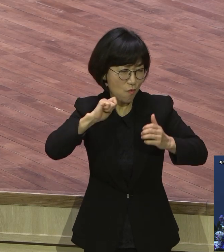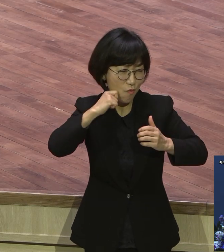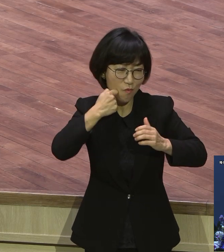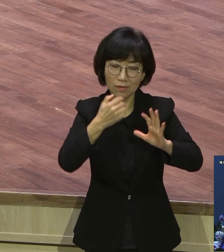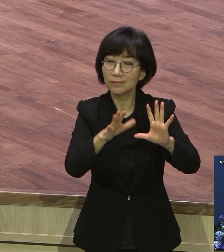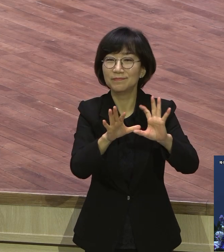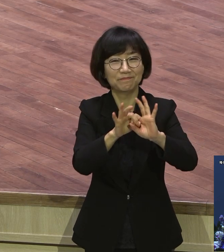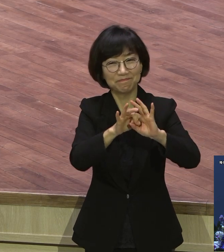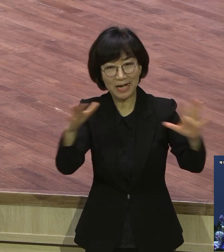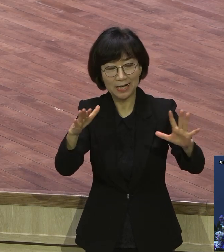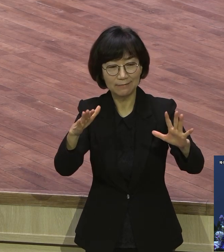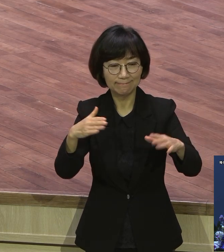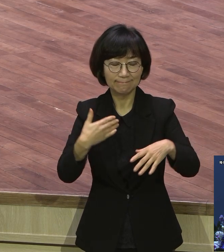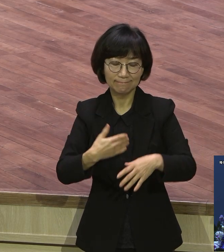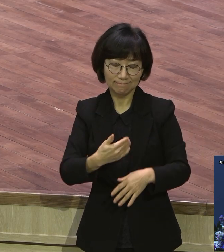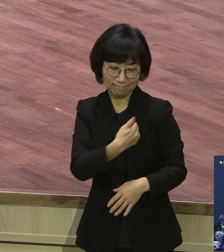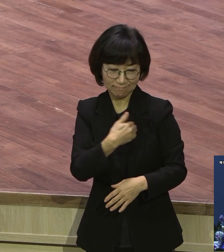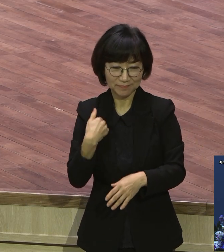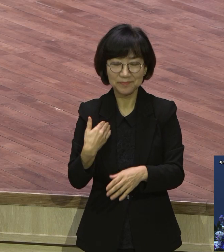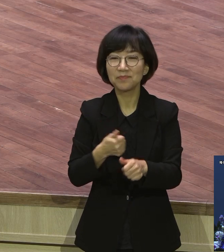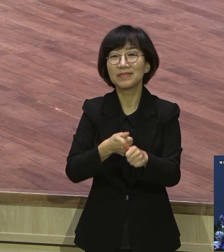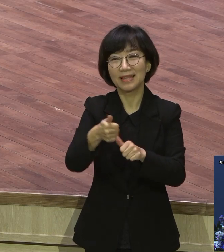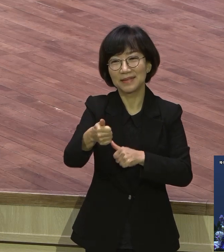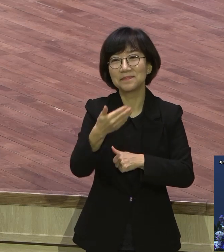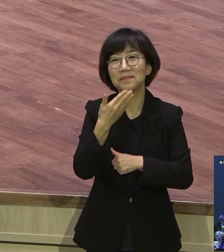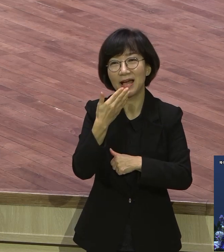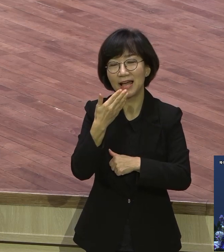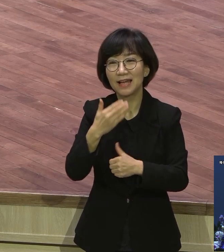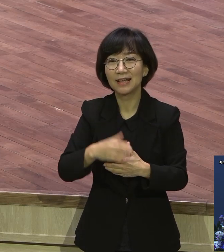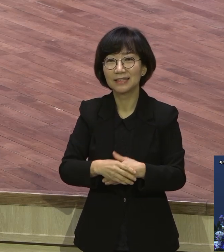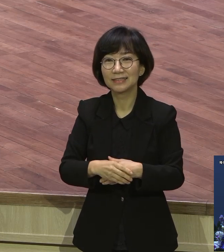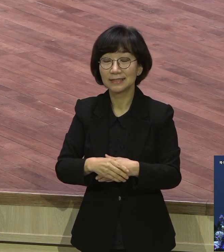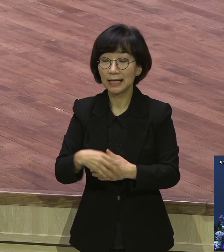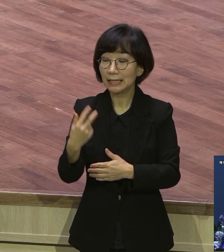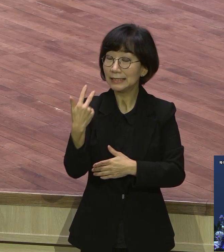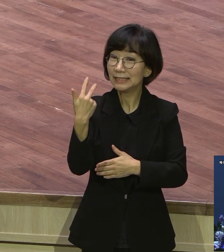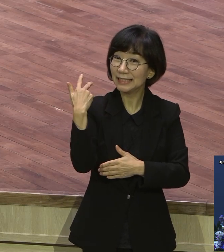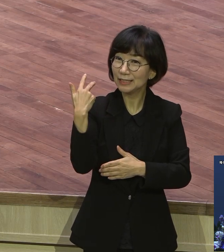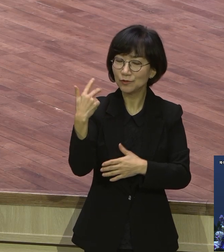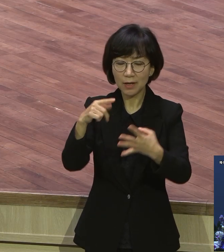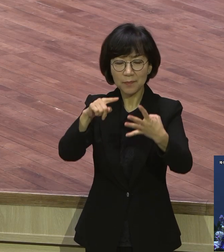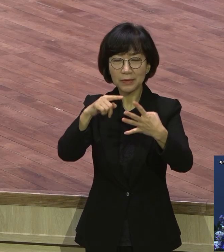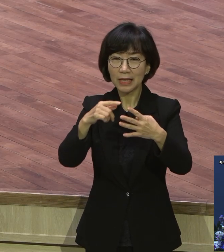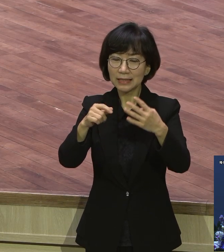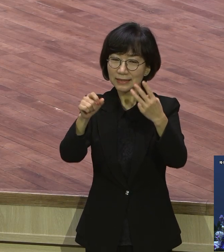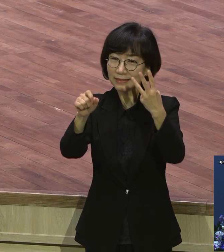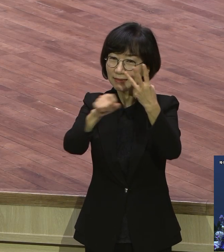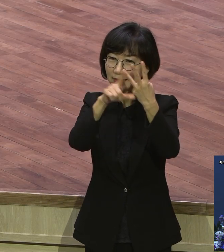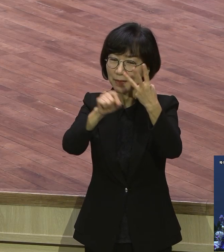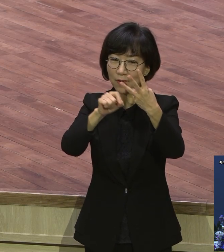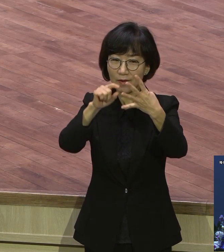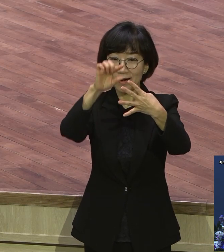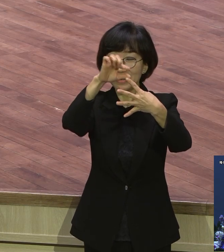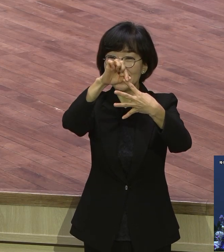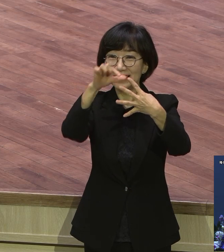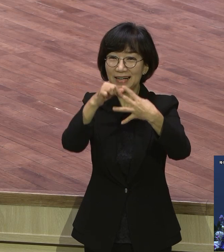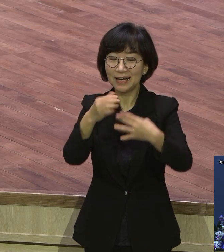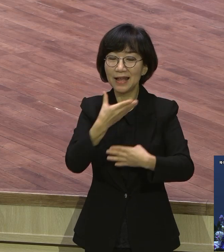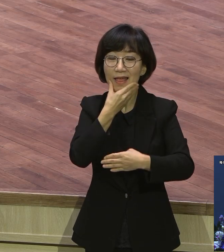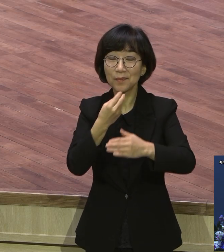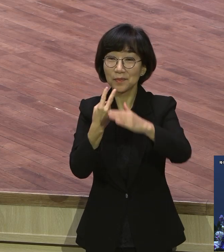환경을 뛰어넘는 거예요 지난주일까지 네 가지 이 행복 비전을 살펴봤는데